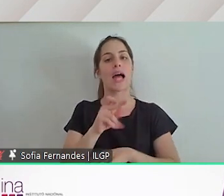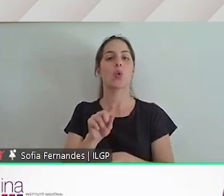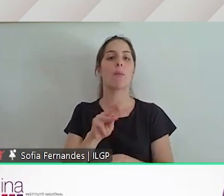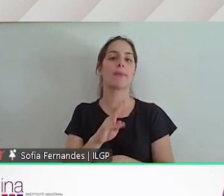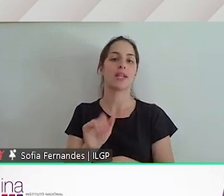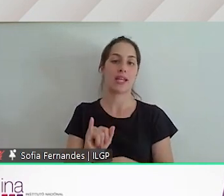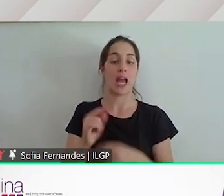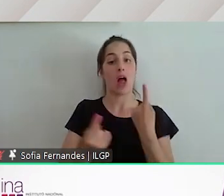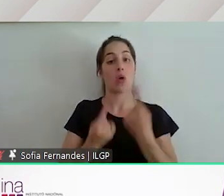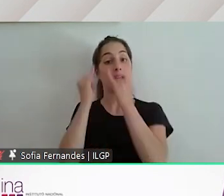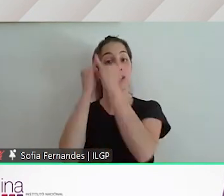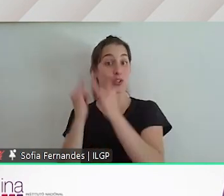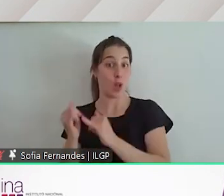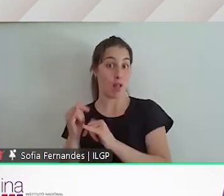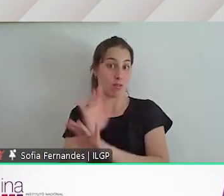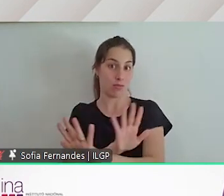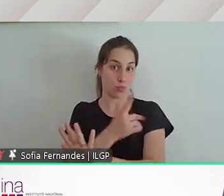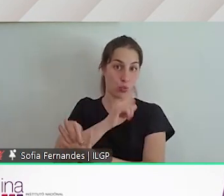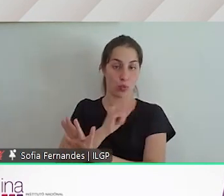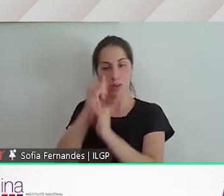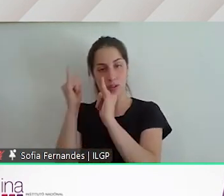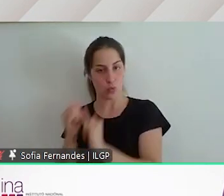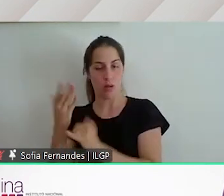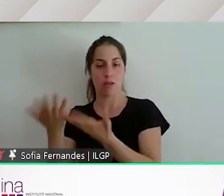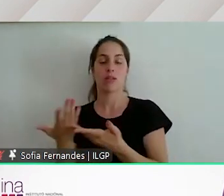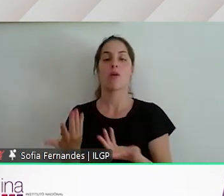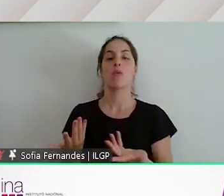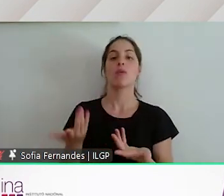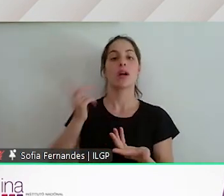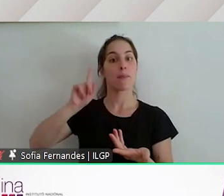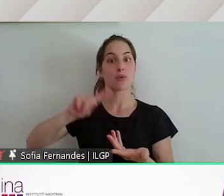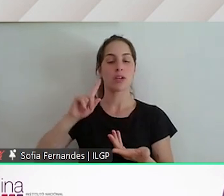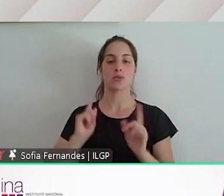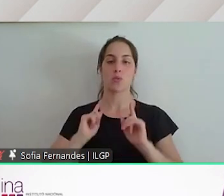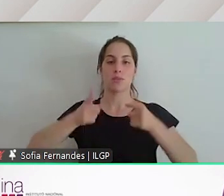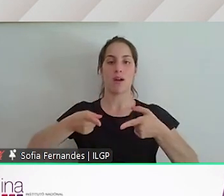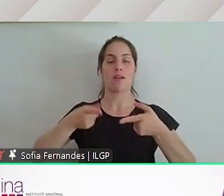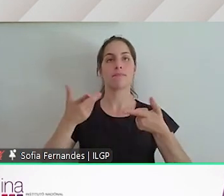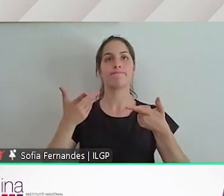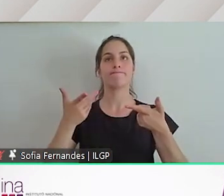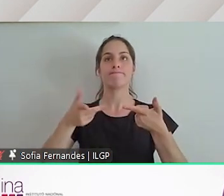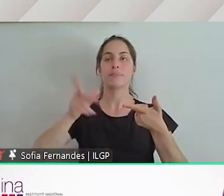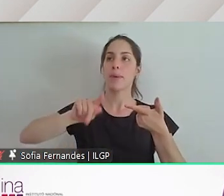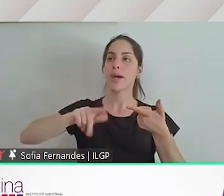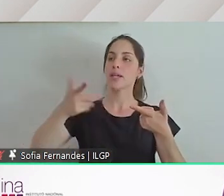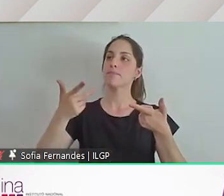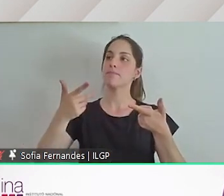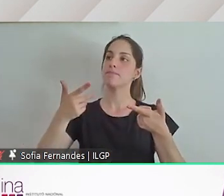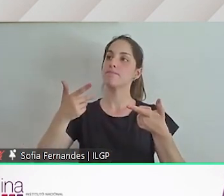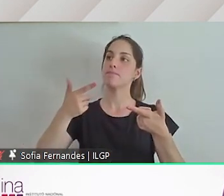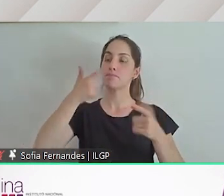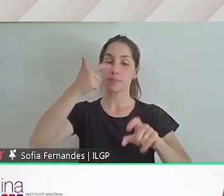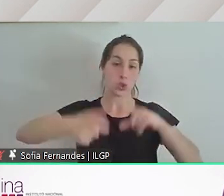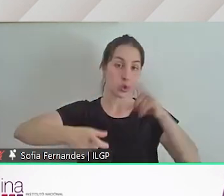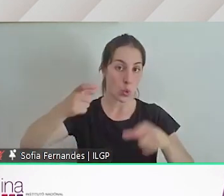designadamente internacionais. E estava a falar na importância de se democratizar as redes alumni, no sentido também das pessoas,